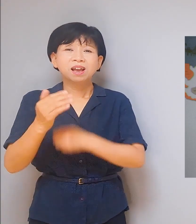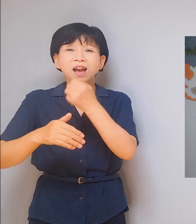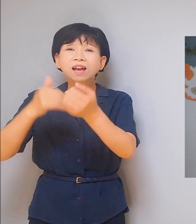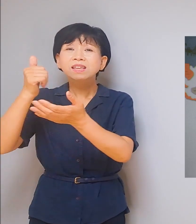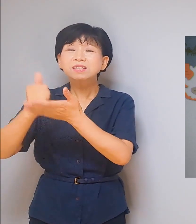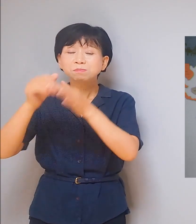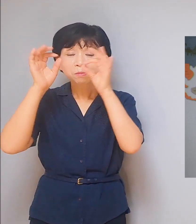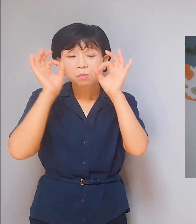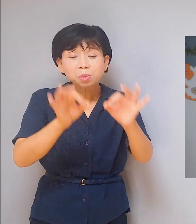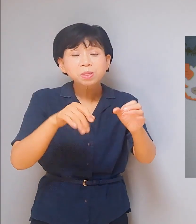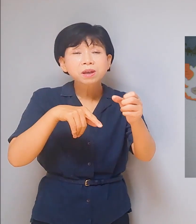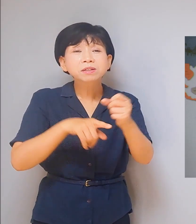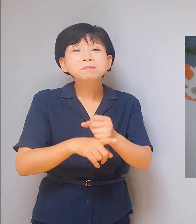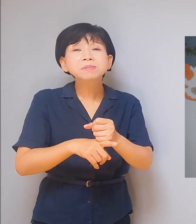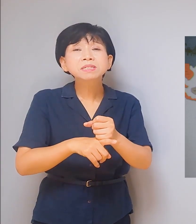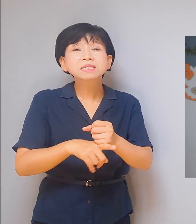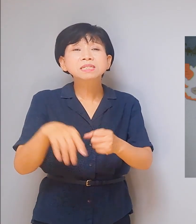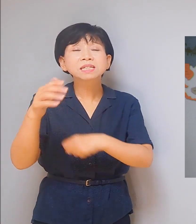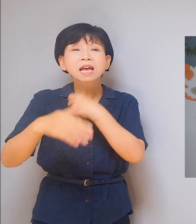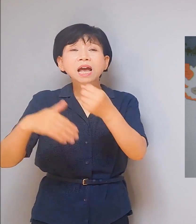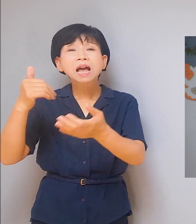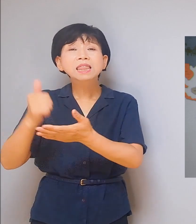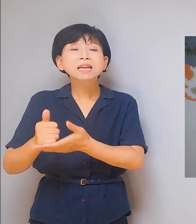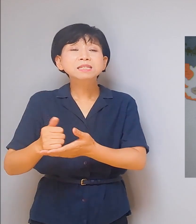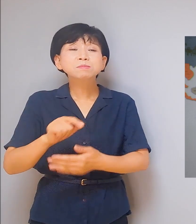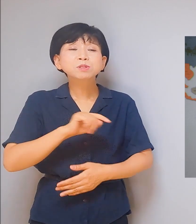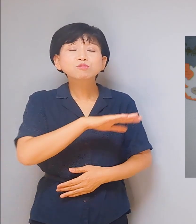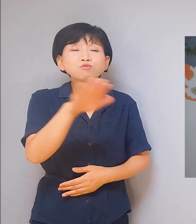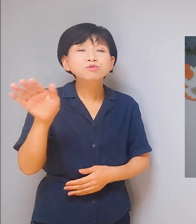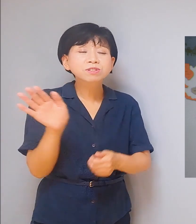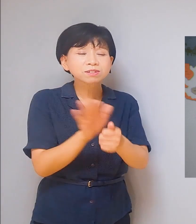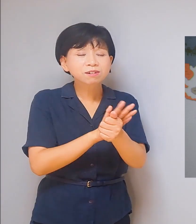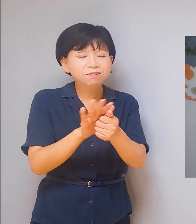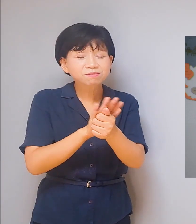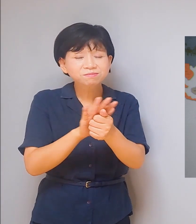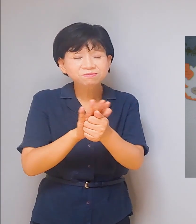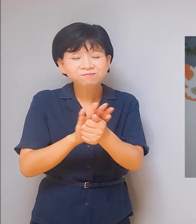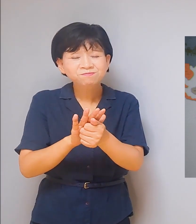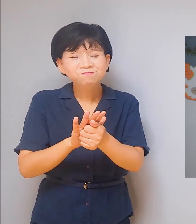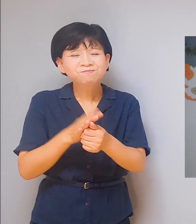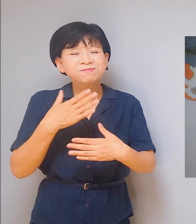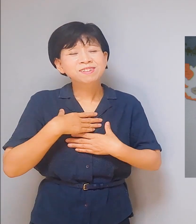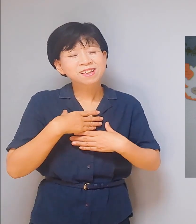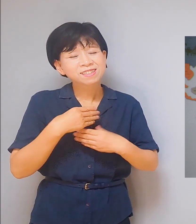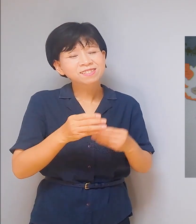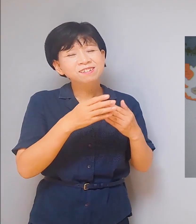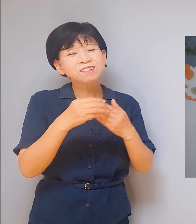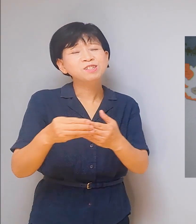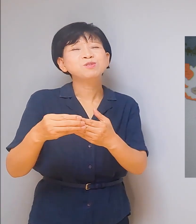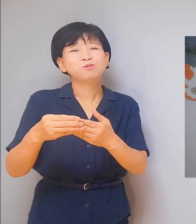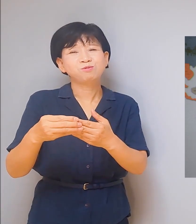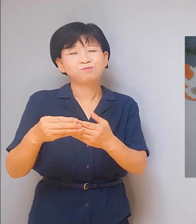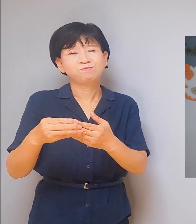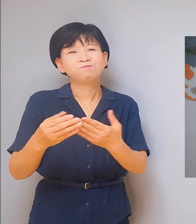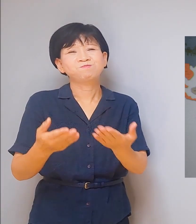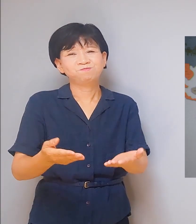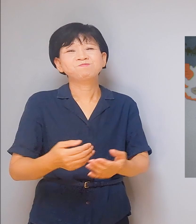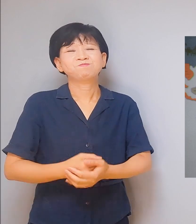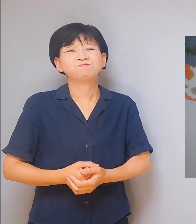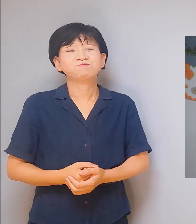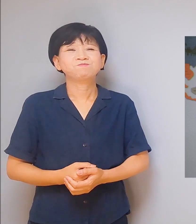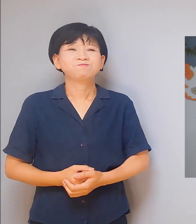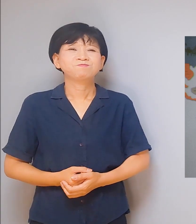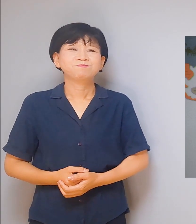하나님이 보신다는 의미는요, 하나님이 우리를 챙기신다는 거예요. 가장 안전한 길로 인도하신다는 거죠.